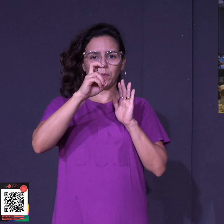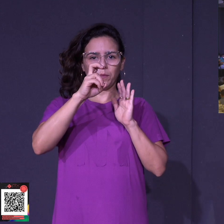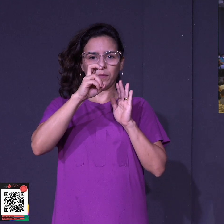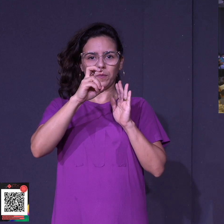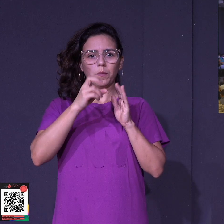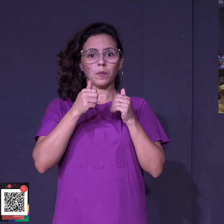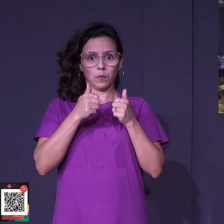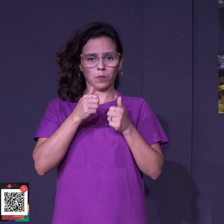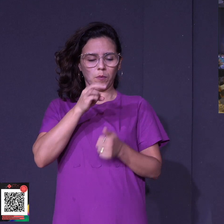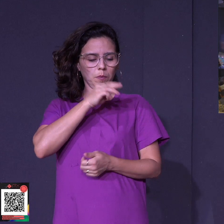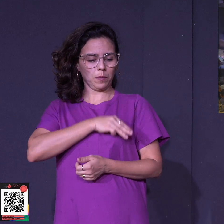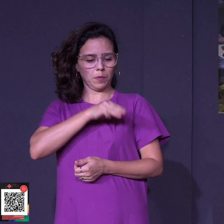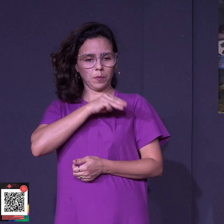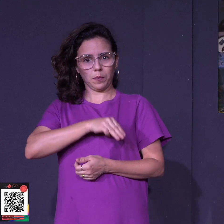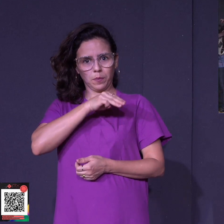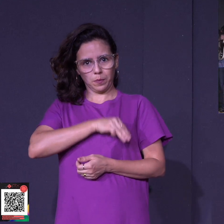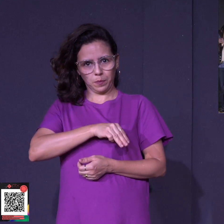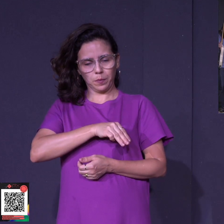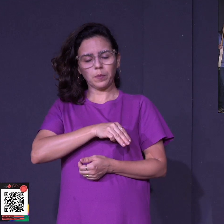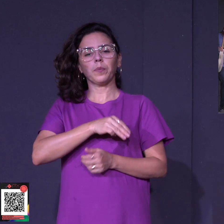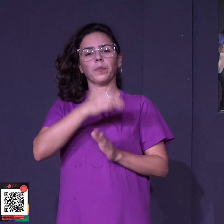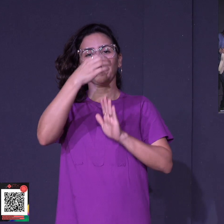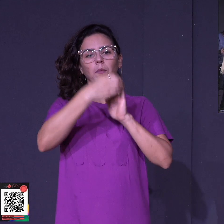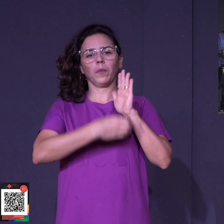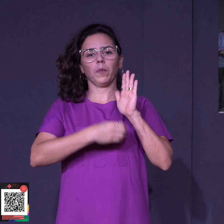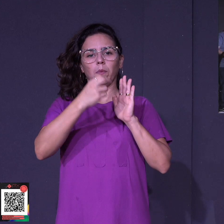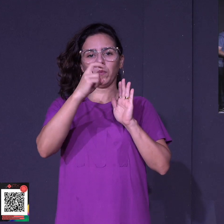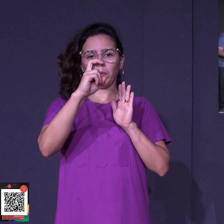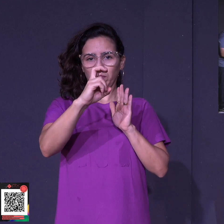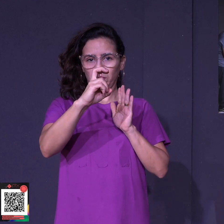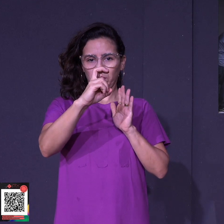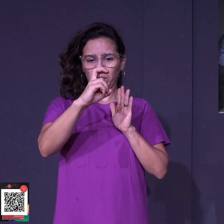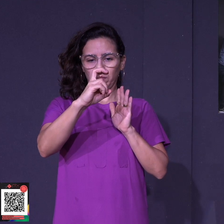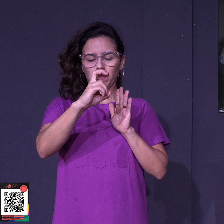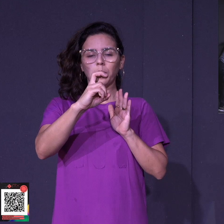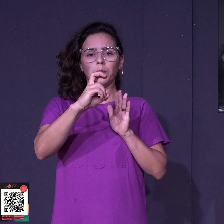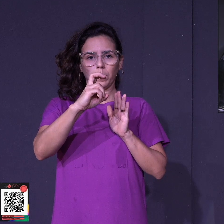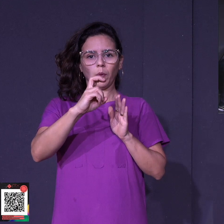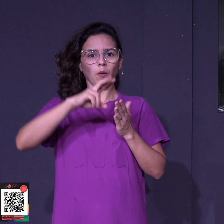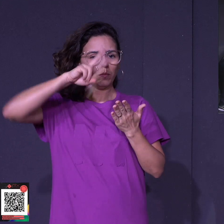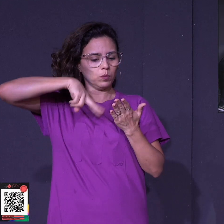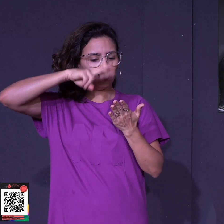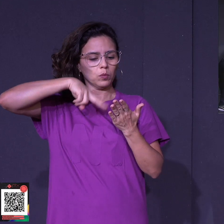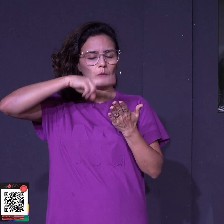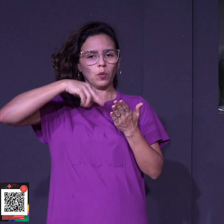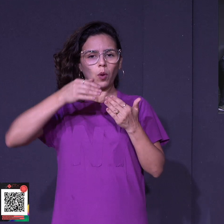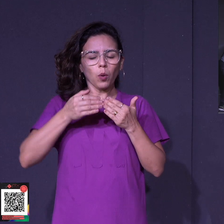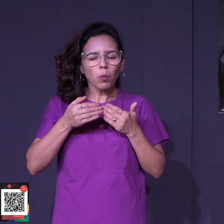Mateus capítulo 5. Eu quero ler com a amada igreja a partir do verso 38.